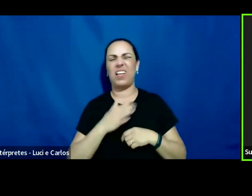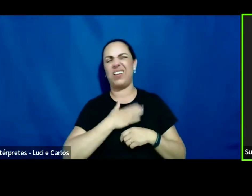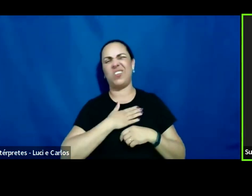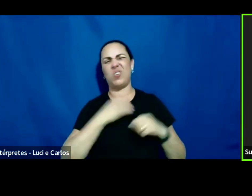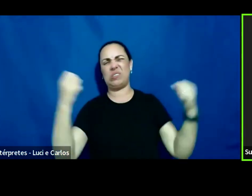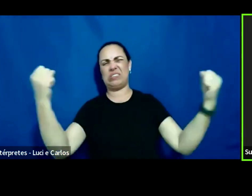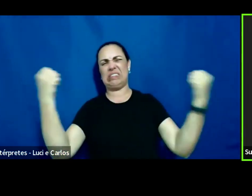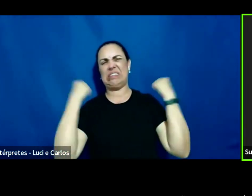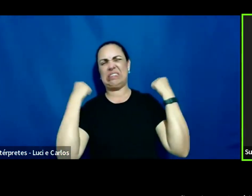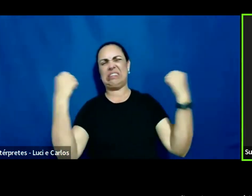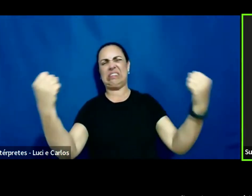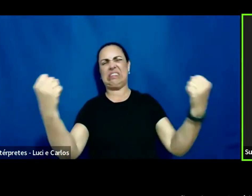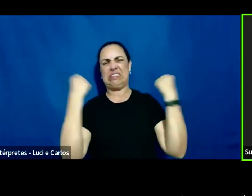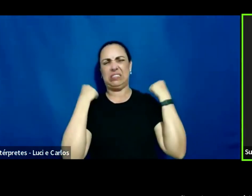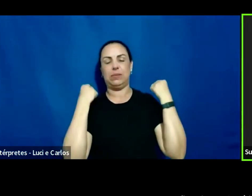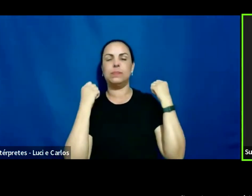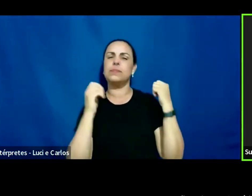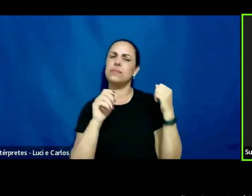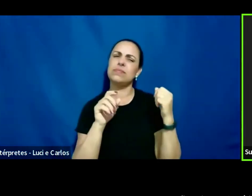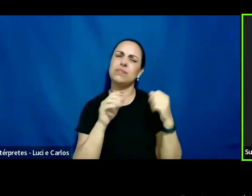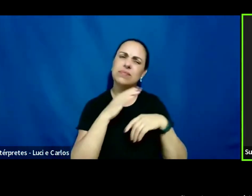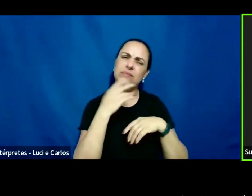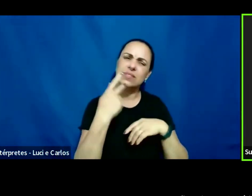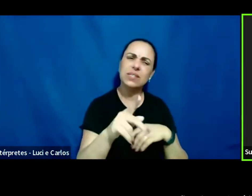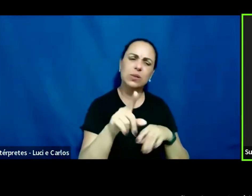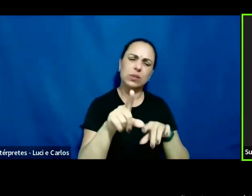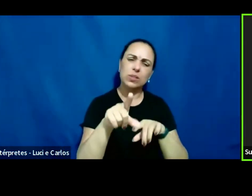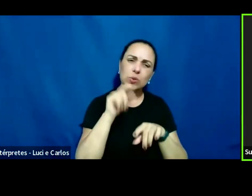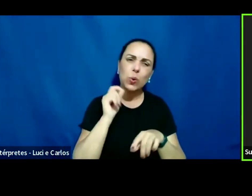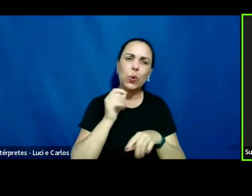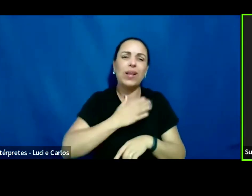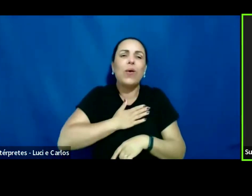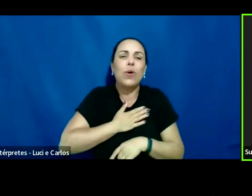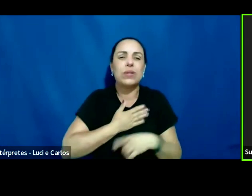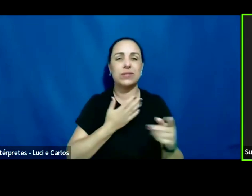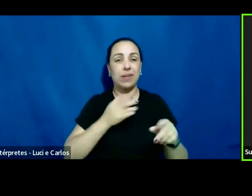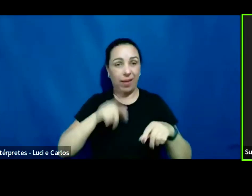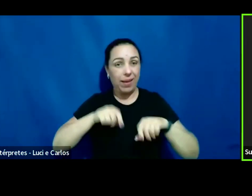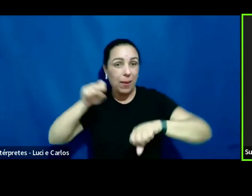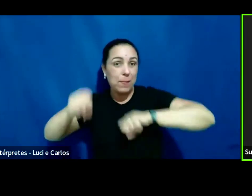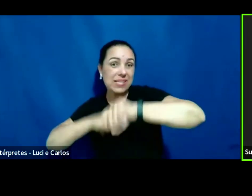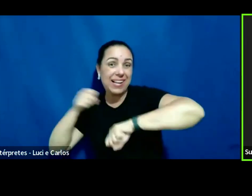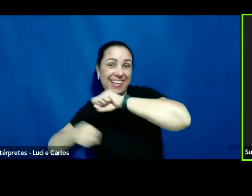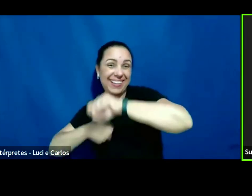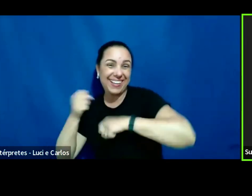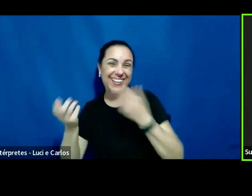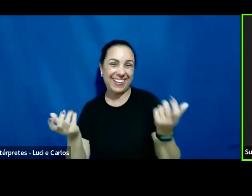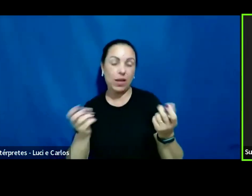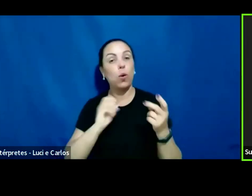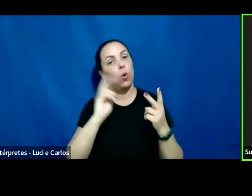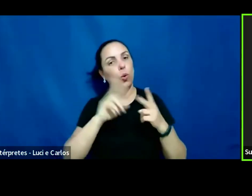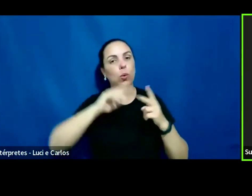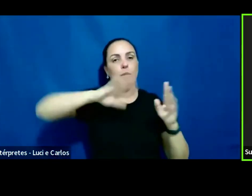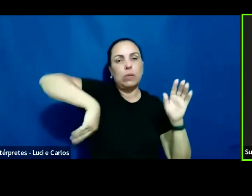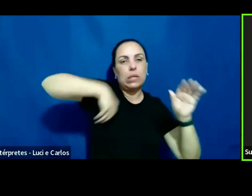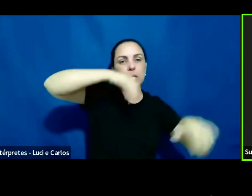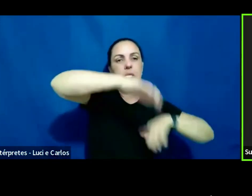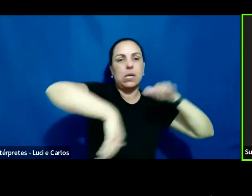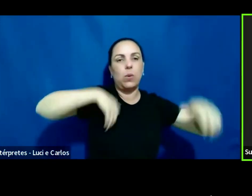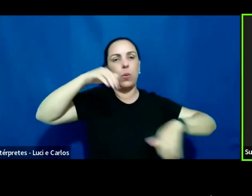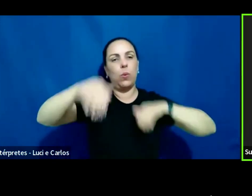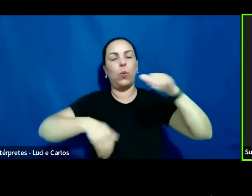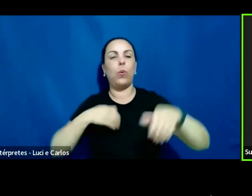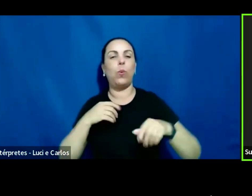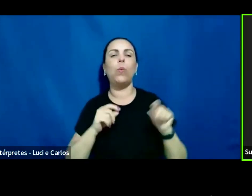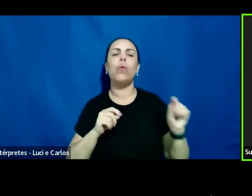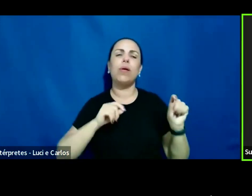fazer musculação. Faça uma atividade física que você gosta. É andar de bike? É fazer natação? Não sei. É correr? Não